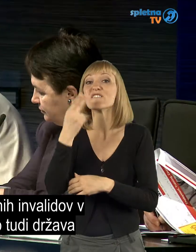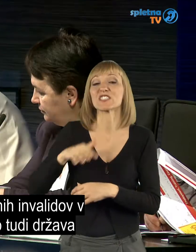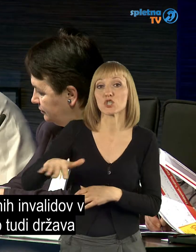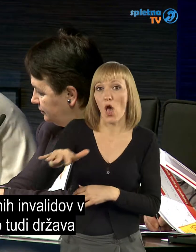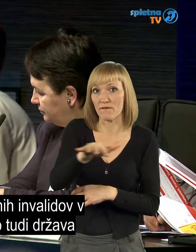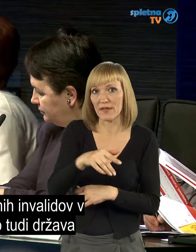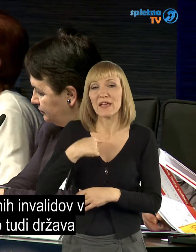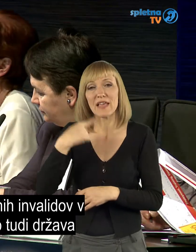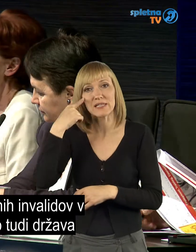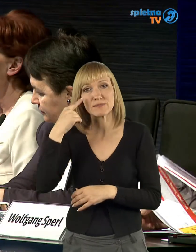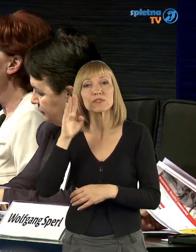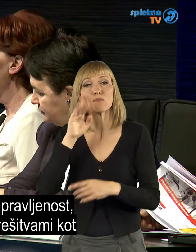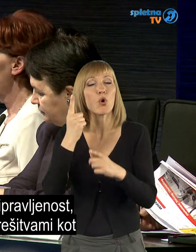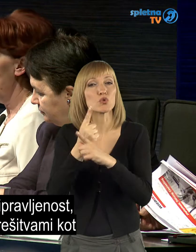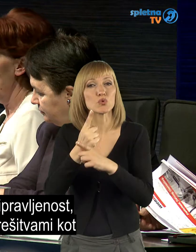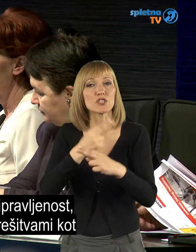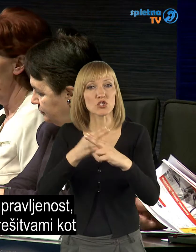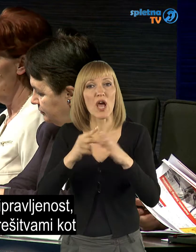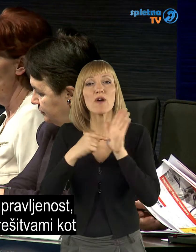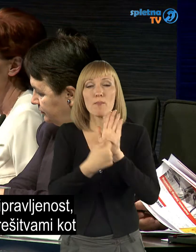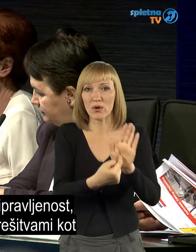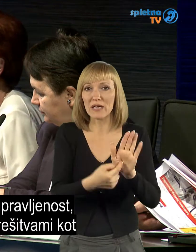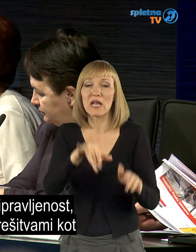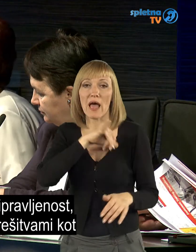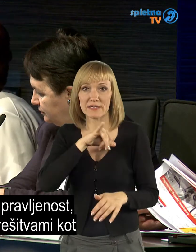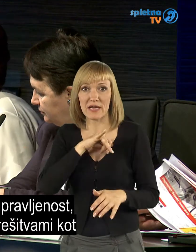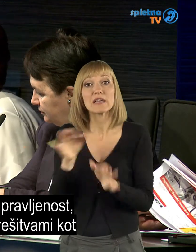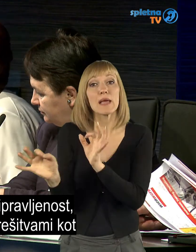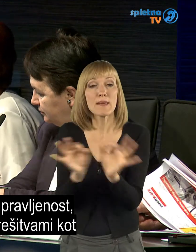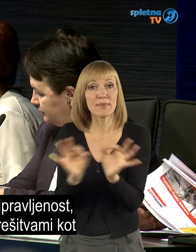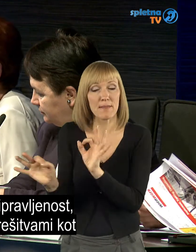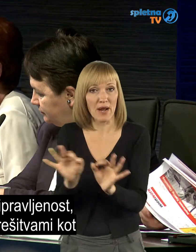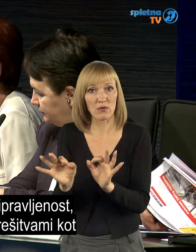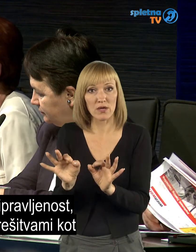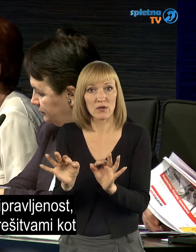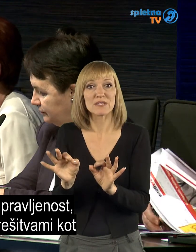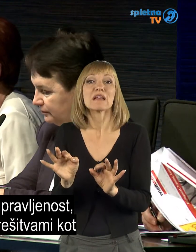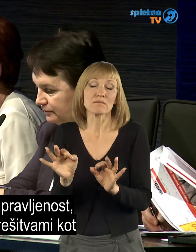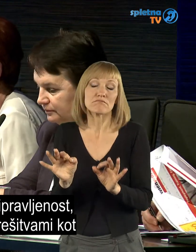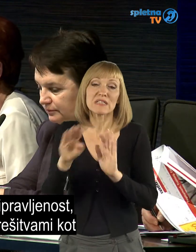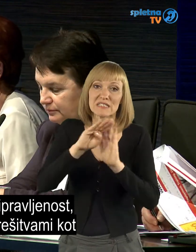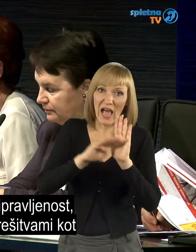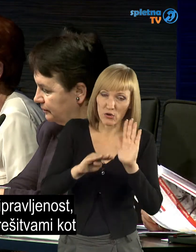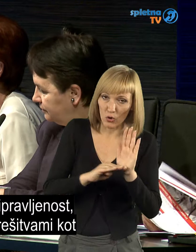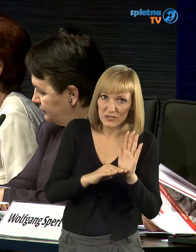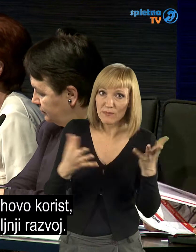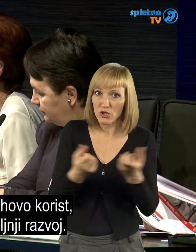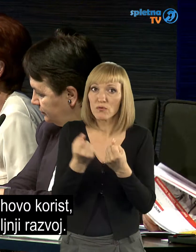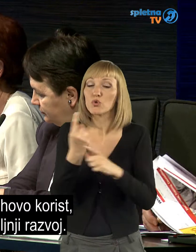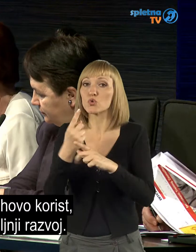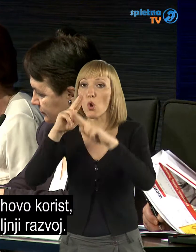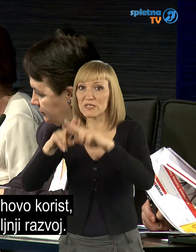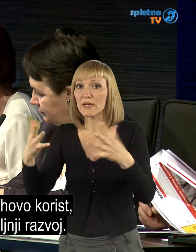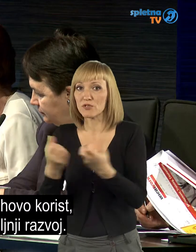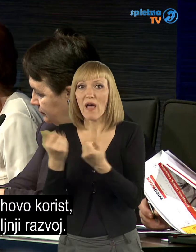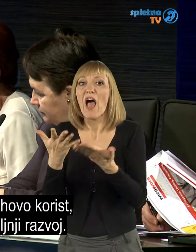Sloveniji, mislim, da bo tudi država pokazala interes in pripravljenost, da tako zakonskimi rešitvami kot drugimi rešitvami